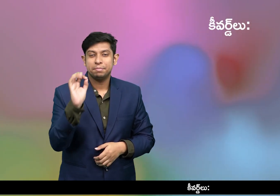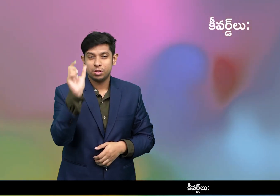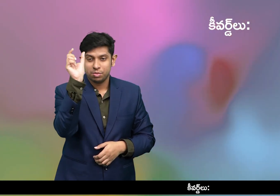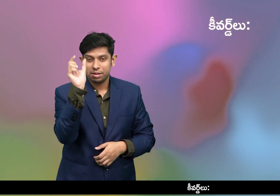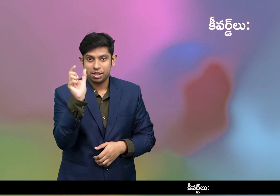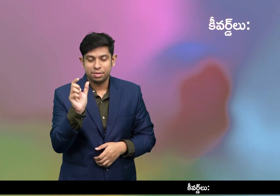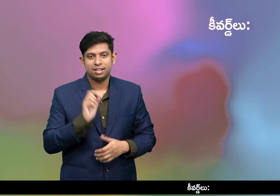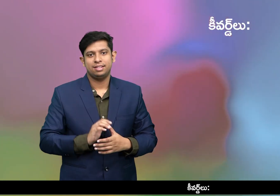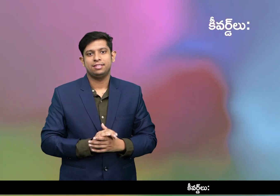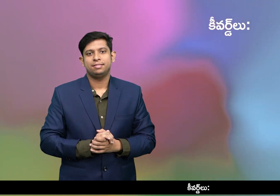కీవర్డ్లు: